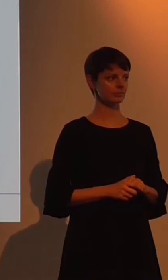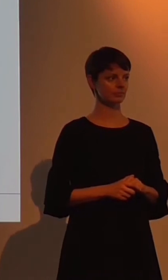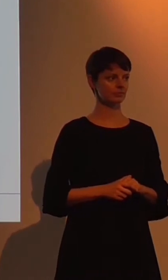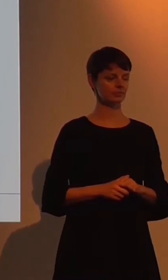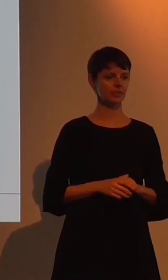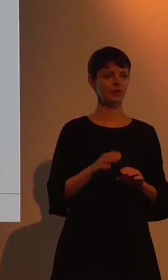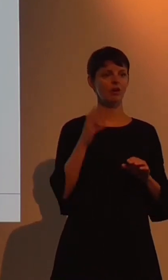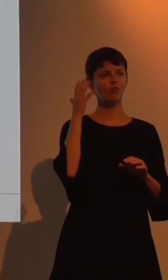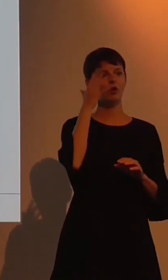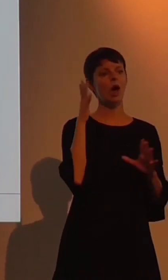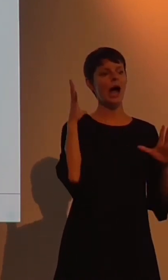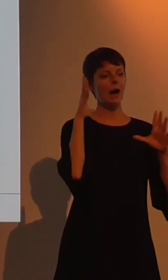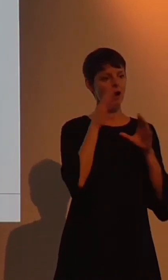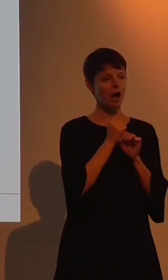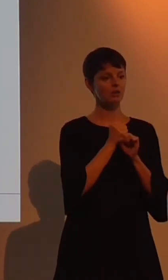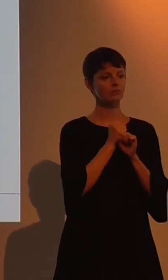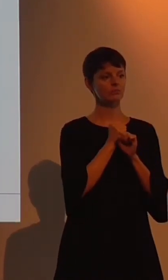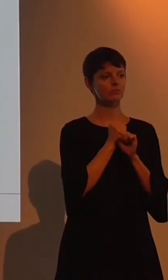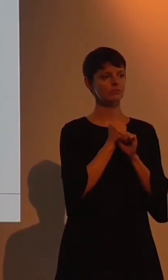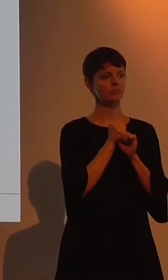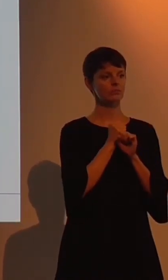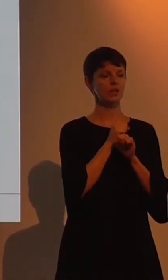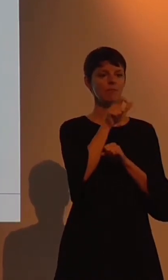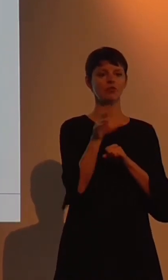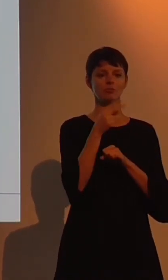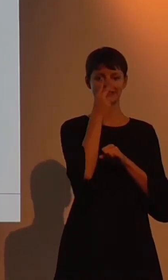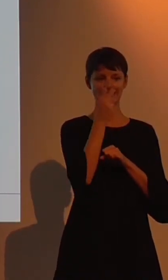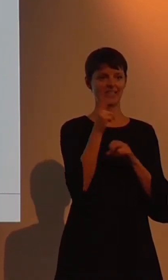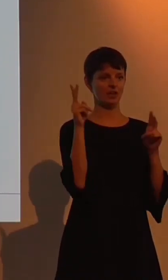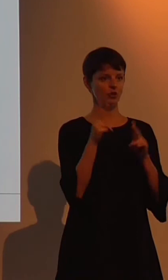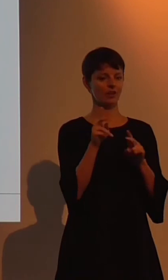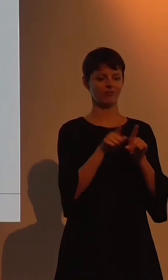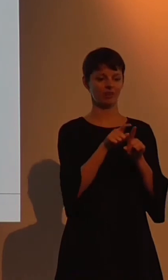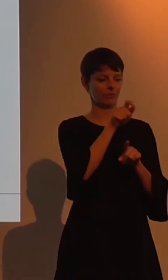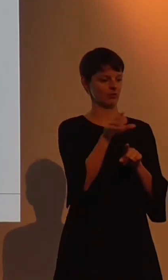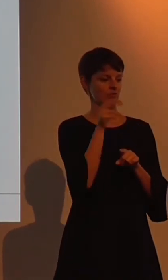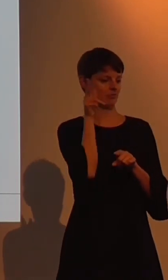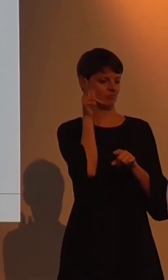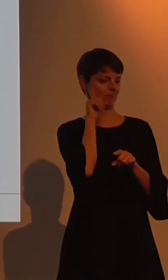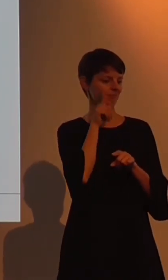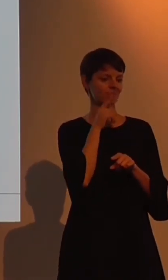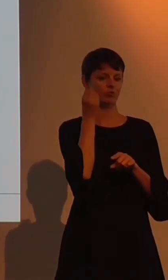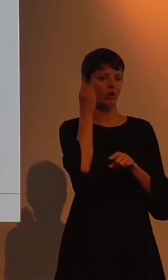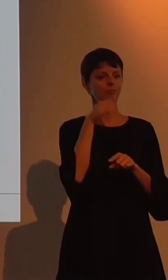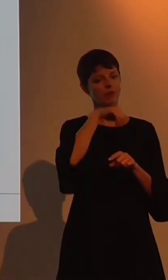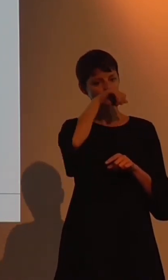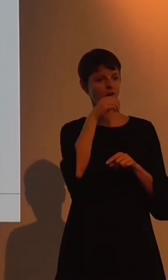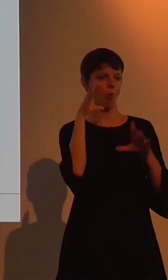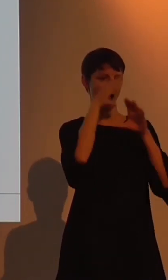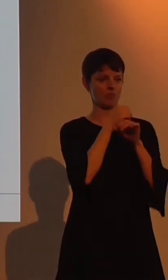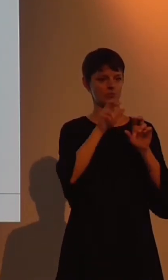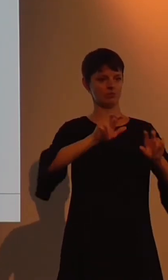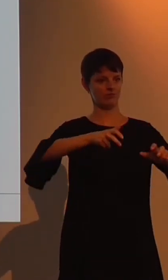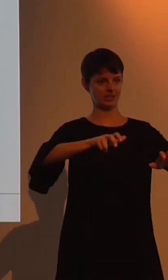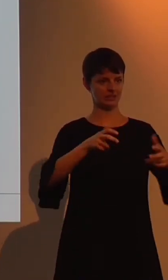Mittag schon erwähnt wurde, von Herrn Schauer war das meine Geschichte. Wir waren damals 2000 der erste private Sender,